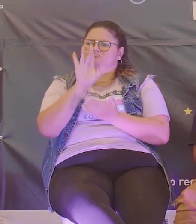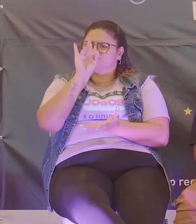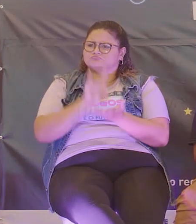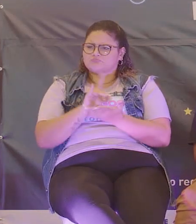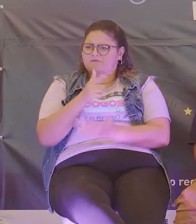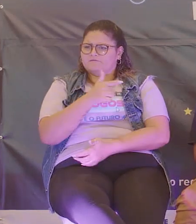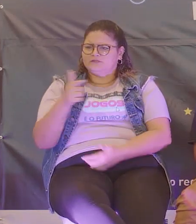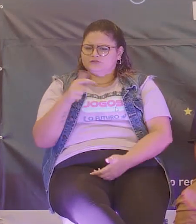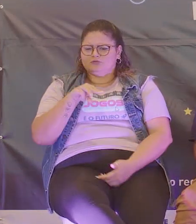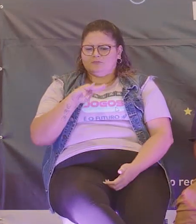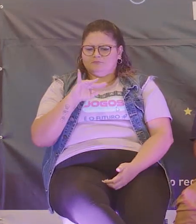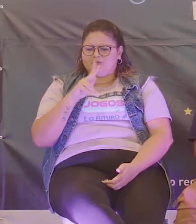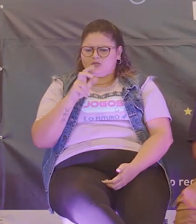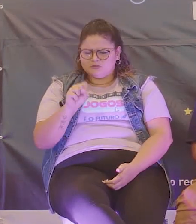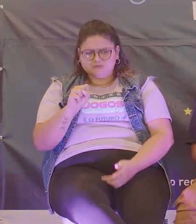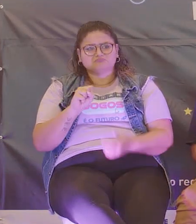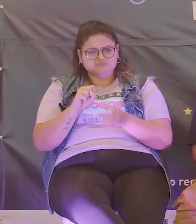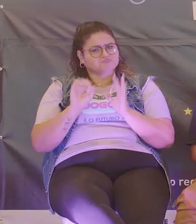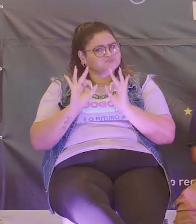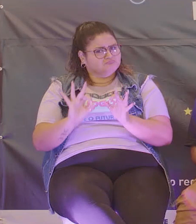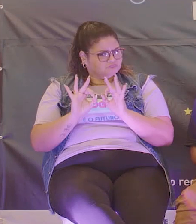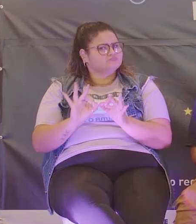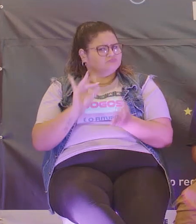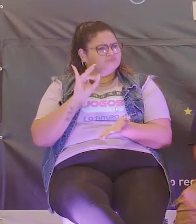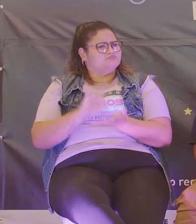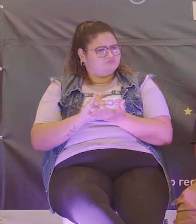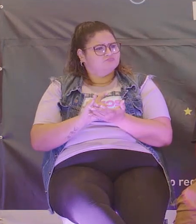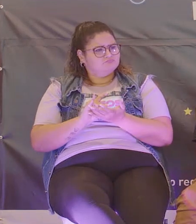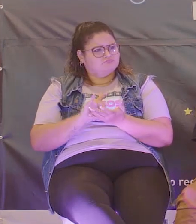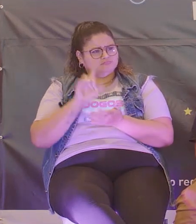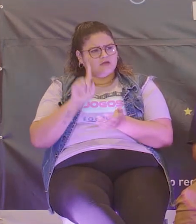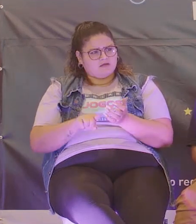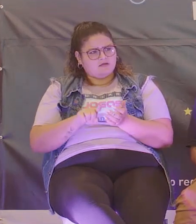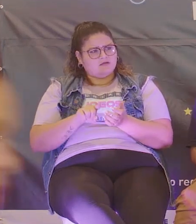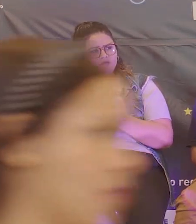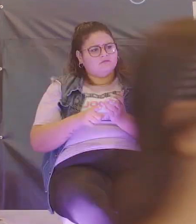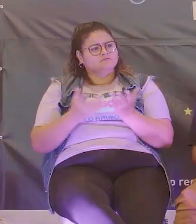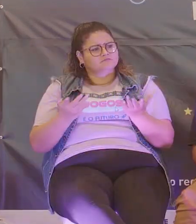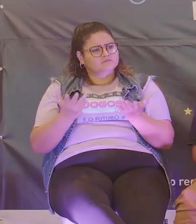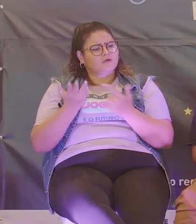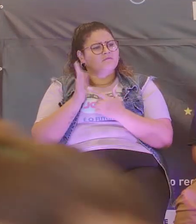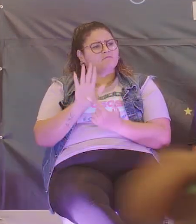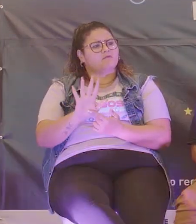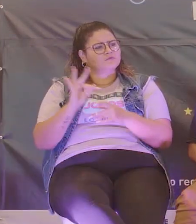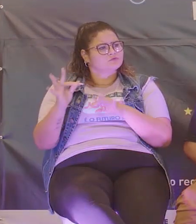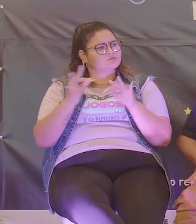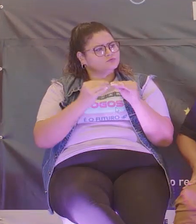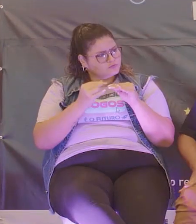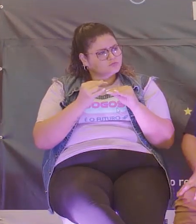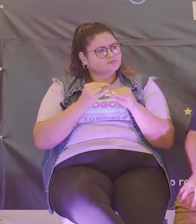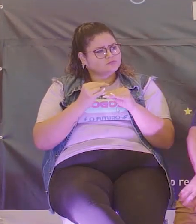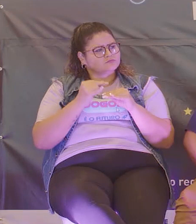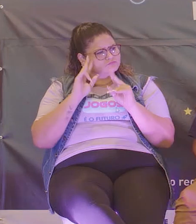22 milhões? 22 milhões. Então, isso é para mostrar para todos, né, que estão